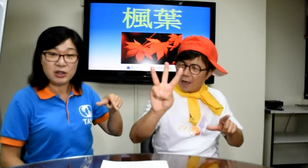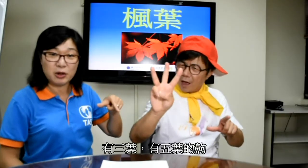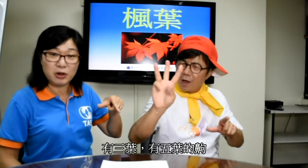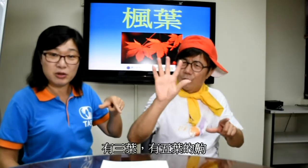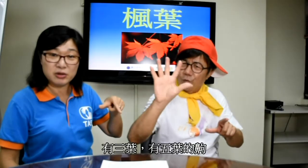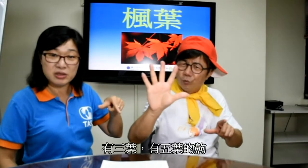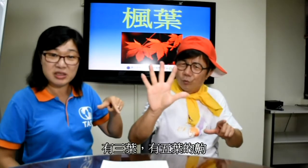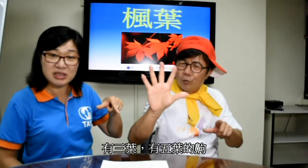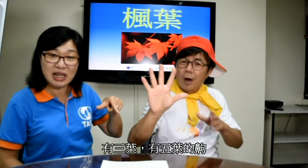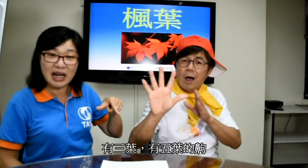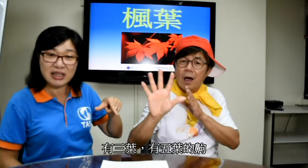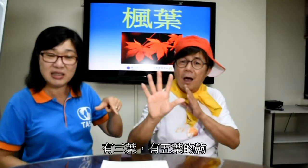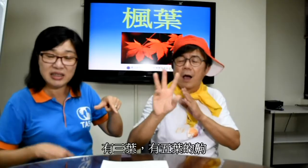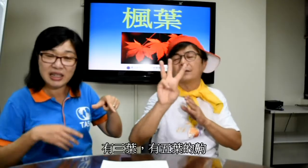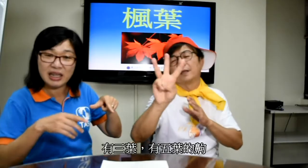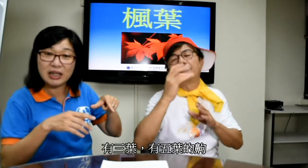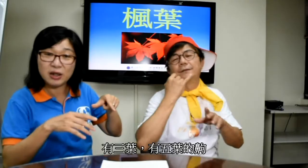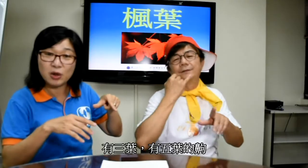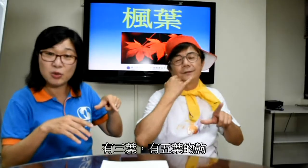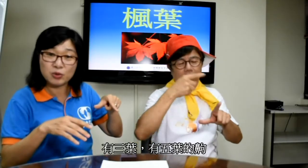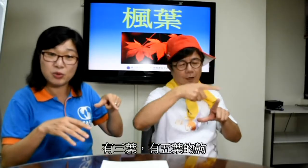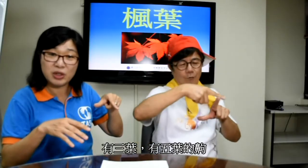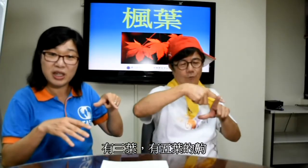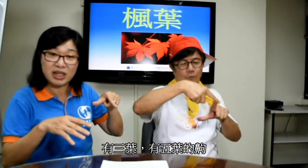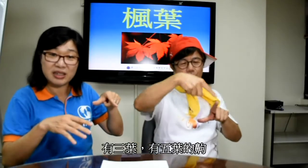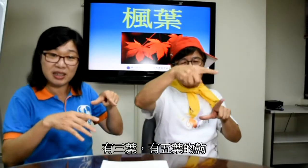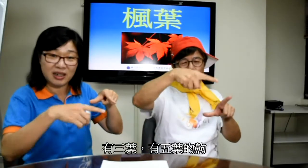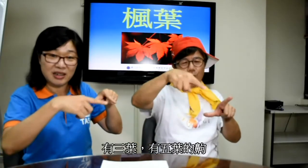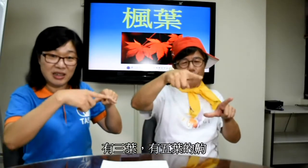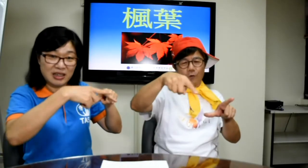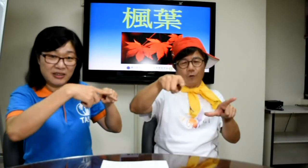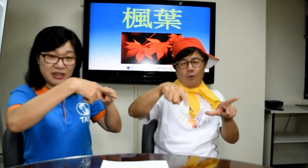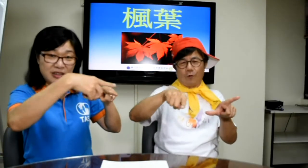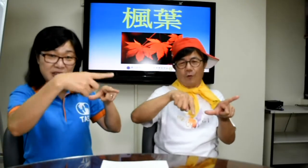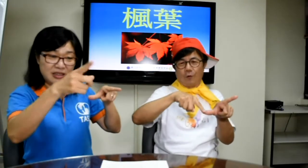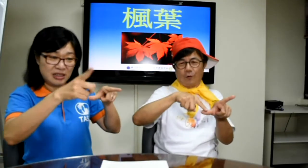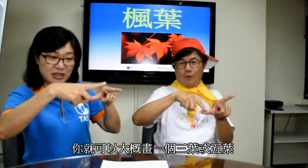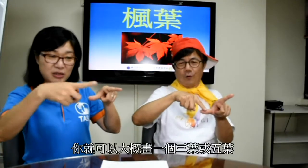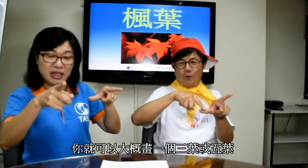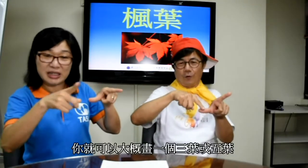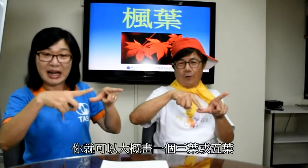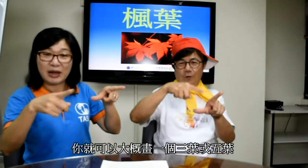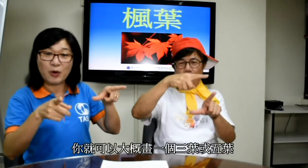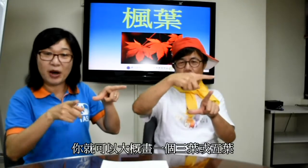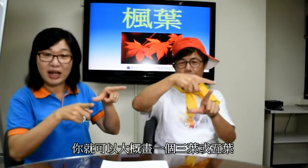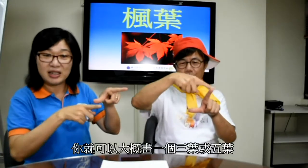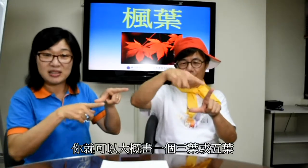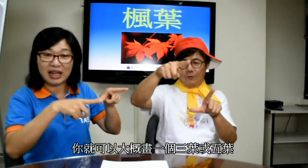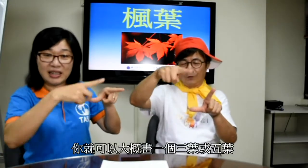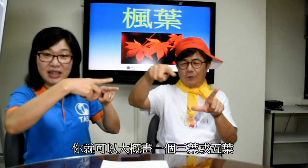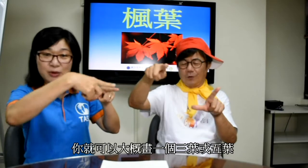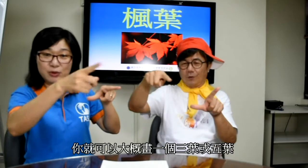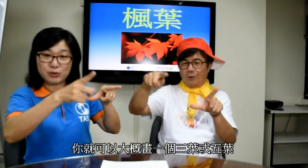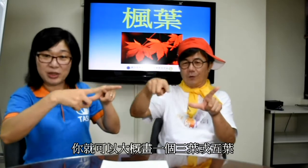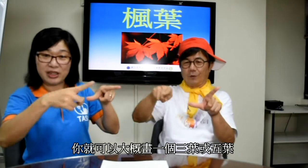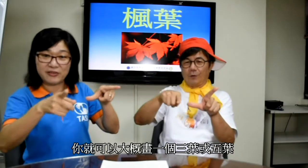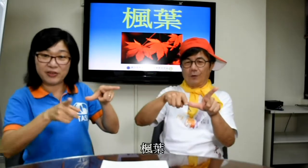有三叶有五叶的哈，你就可以大概画一个三叶或五叶。枫